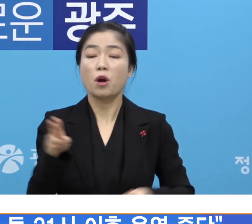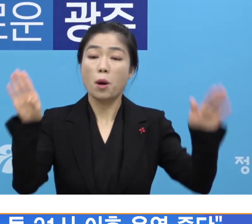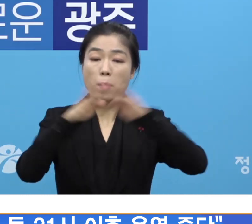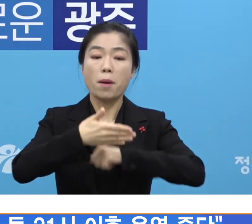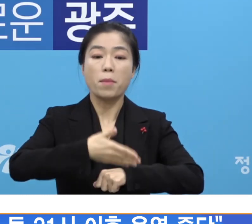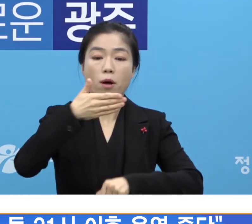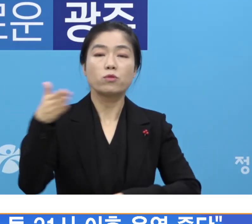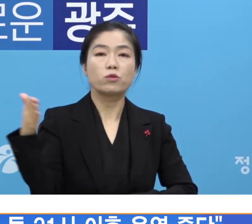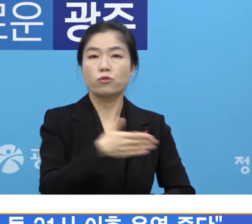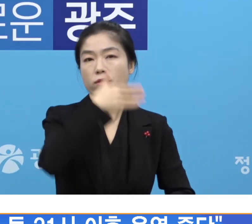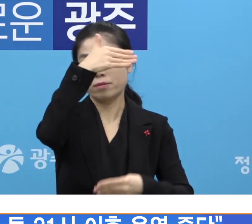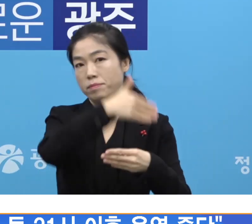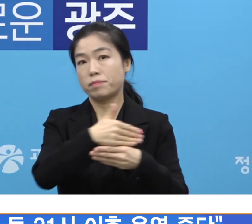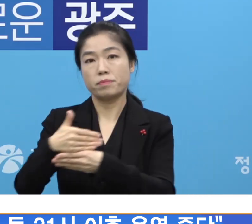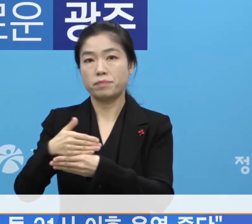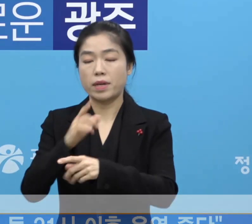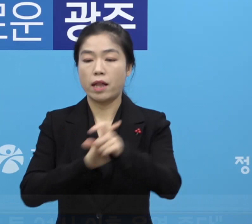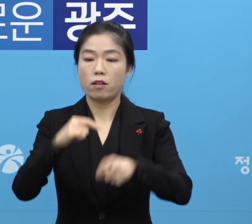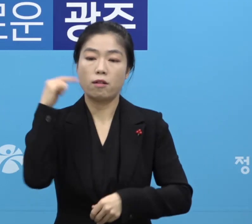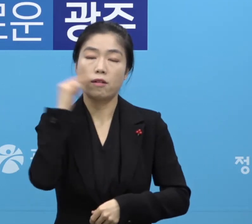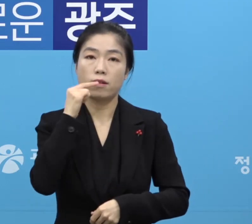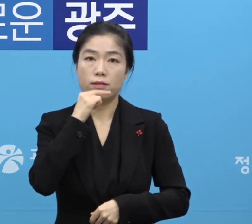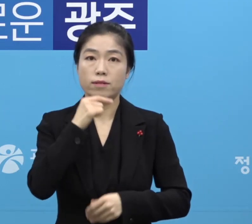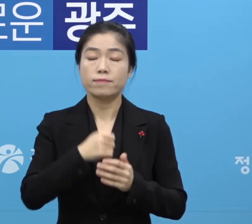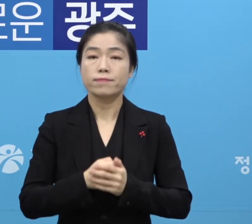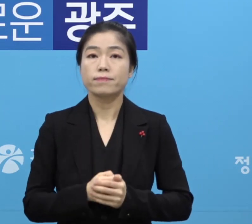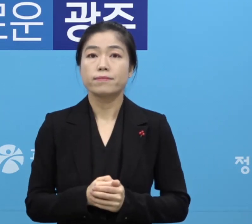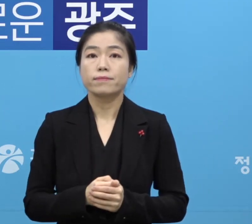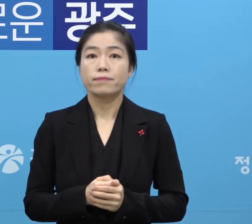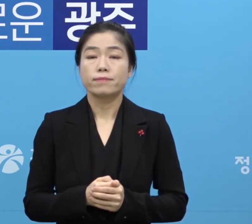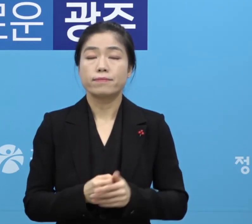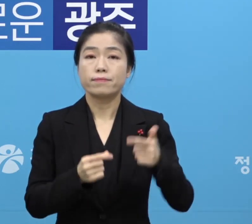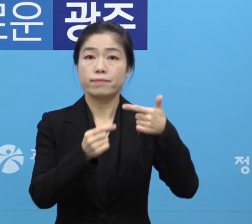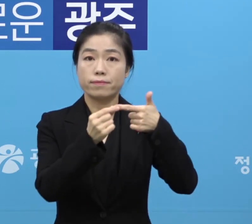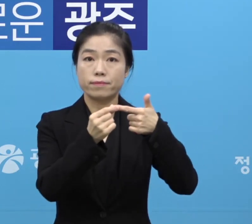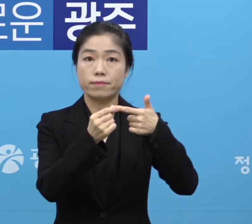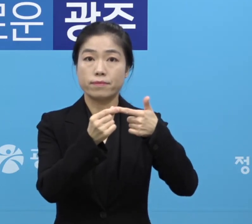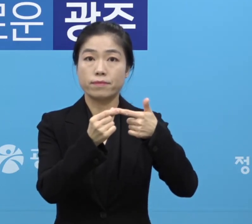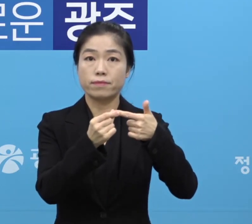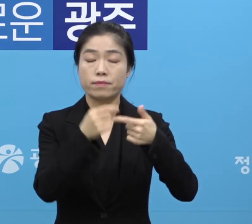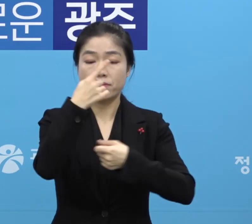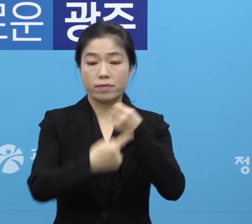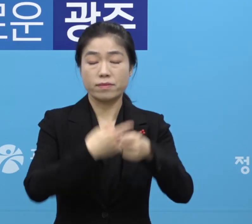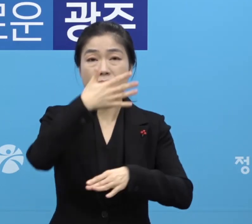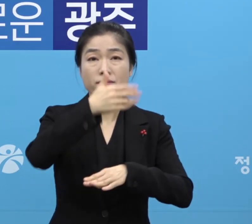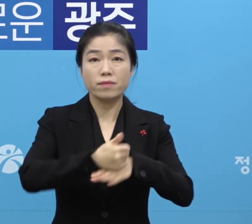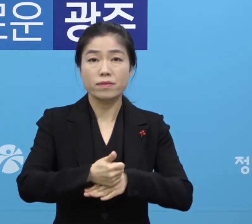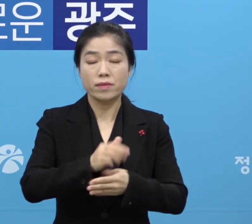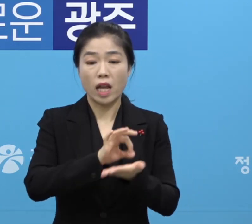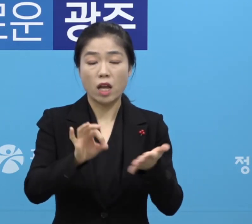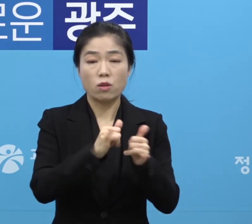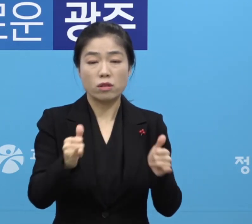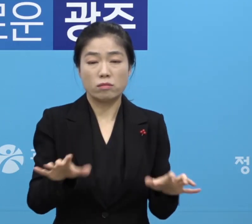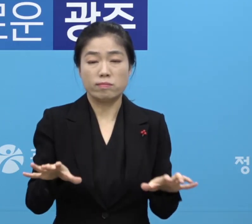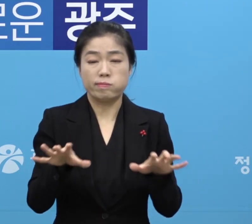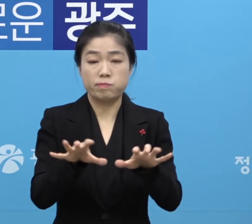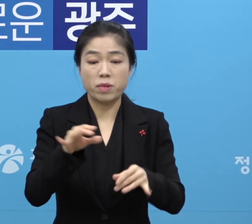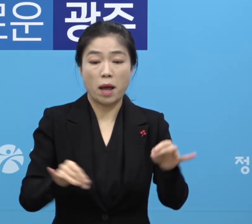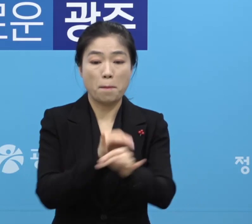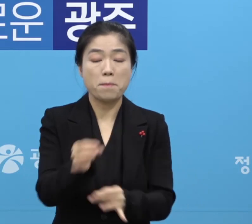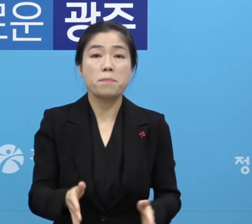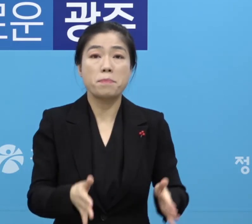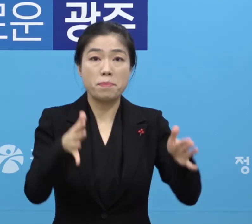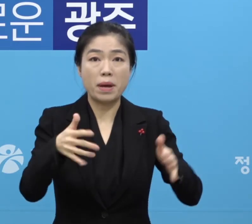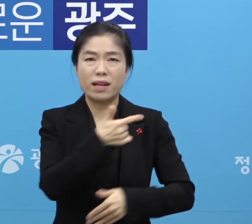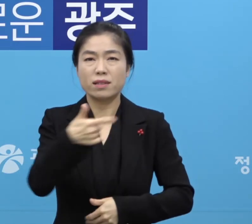이후 운영 중단으로 강화합니다. 여섯째, 연말 연시 이용객이 밀집하는